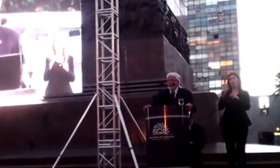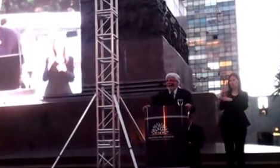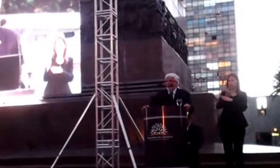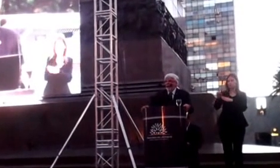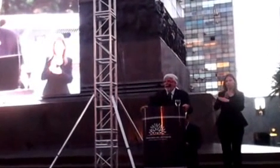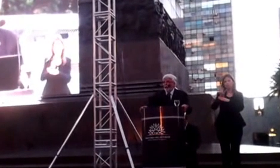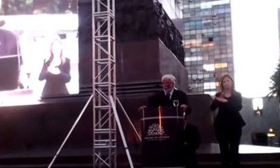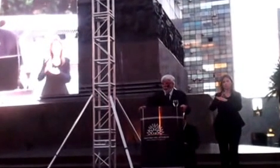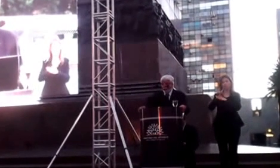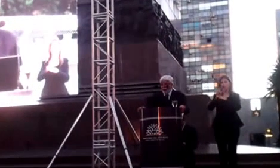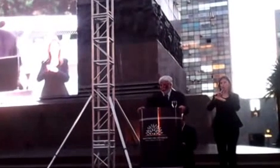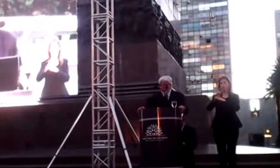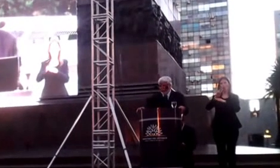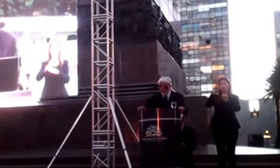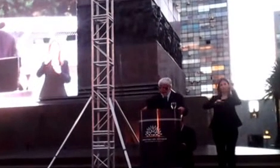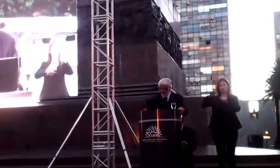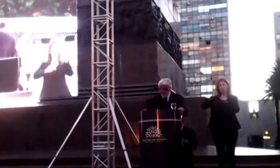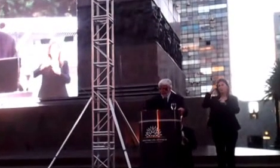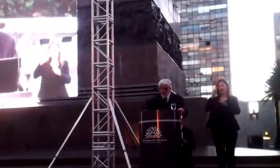han instalado en la opinión pública.